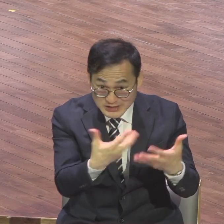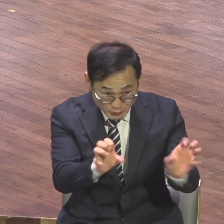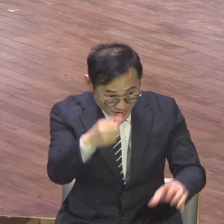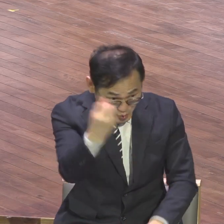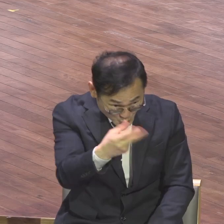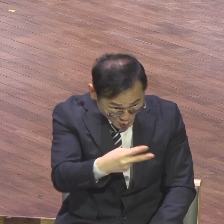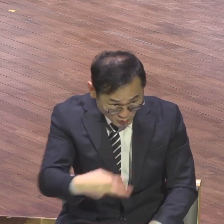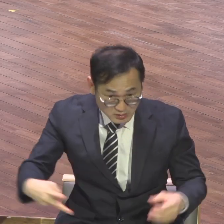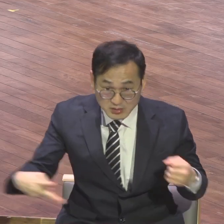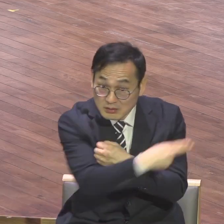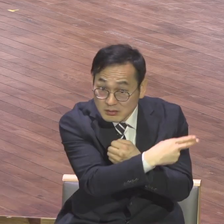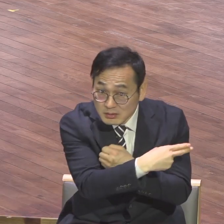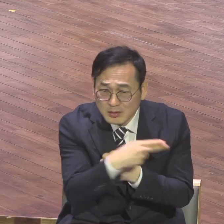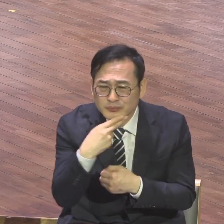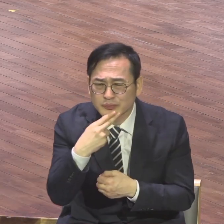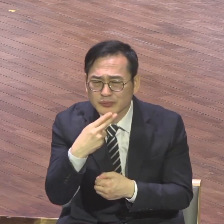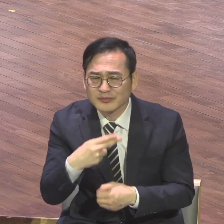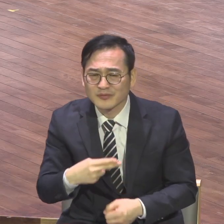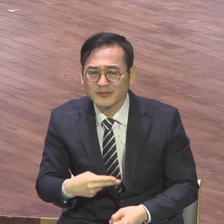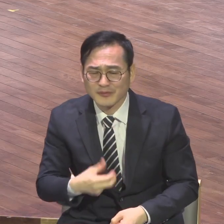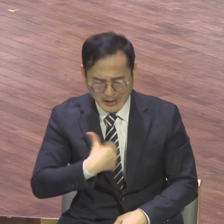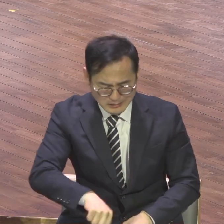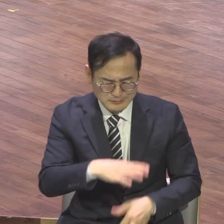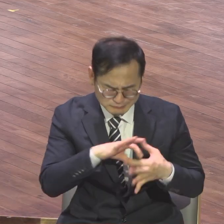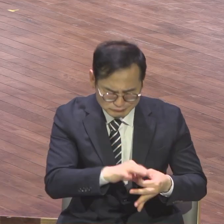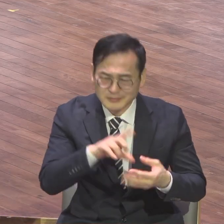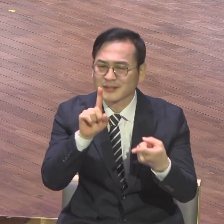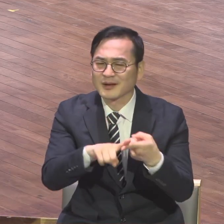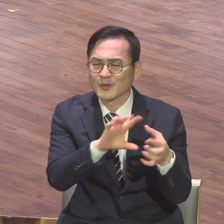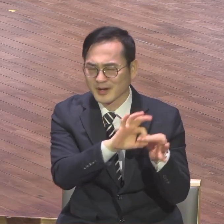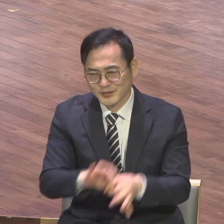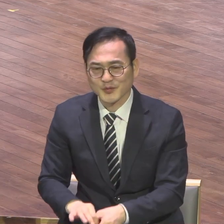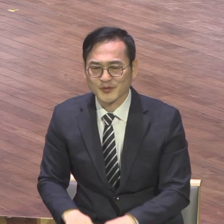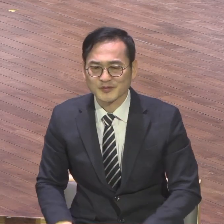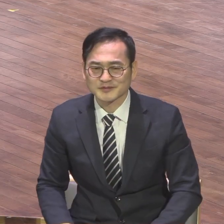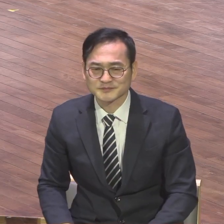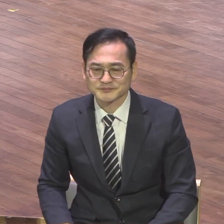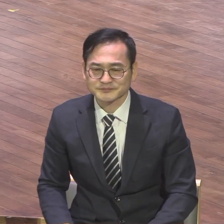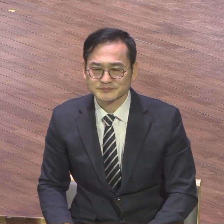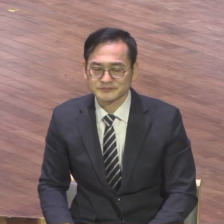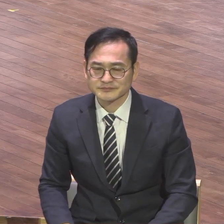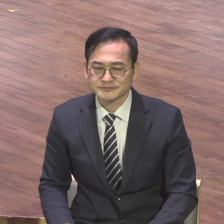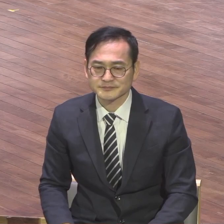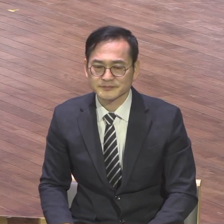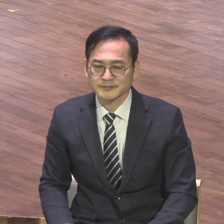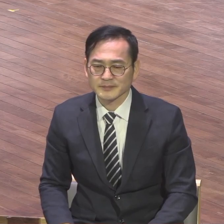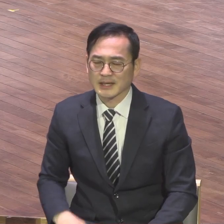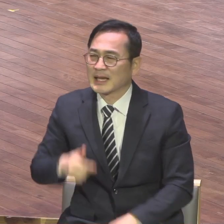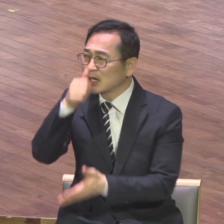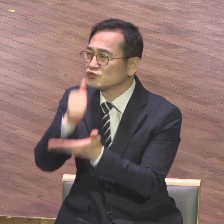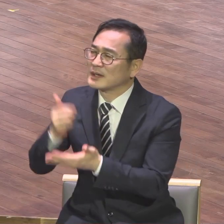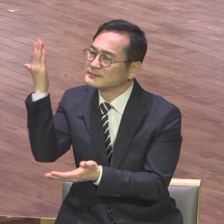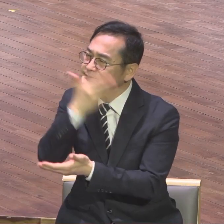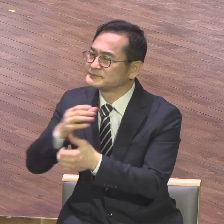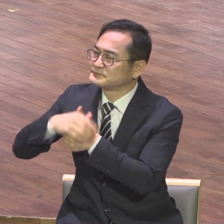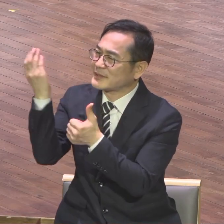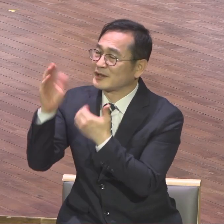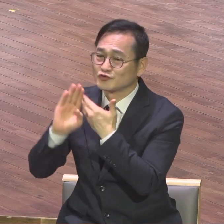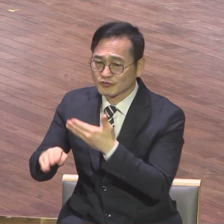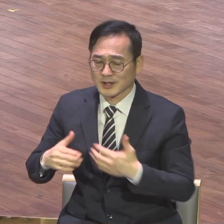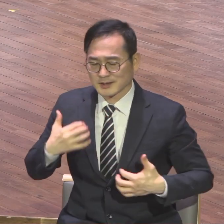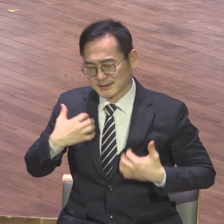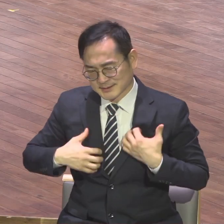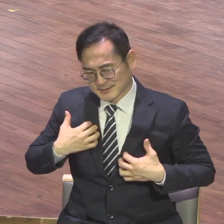행복을 누릴 때 복음의 증인데요. 나 같은 죄인 살리신 주원의 나라, 내가 이렇게 과거에